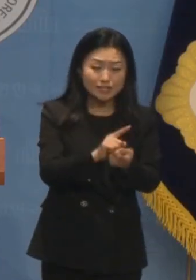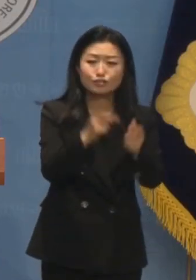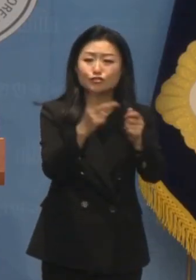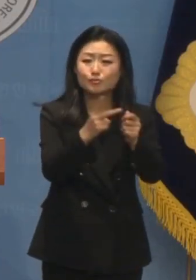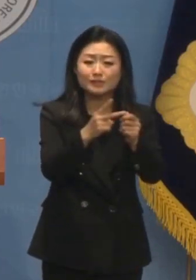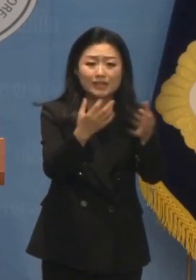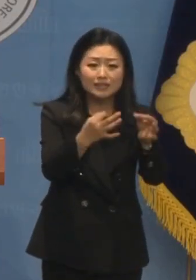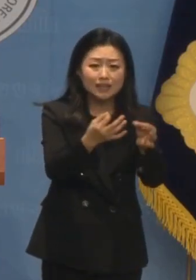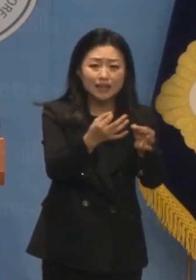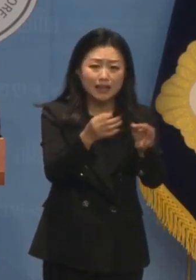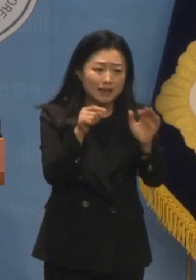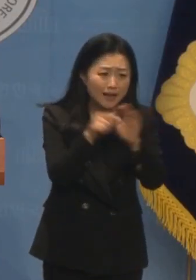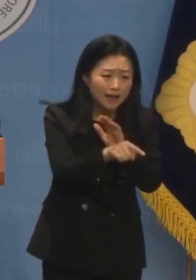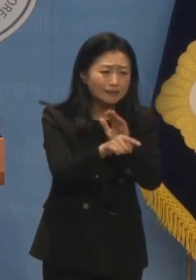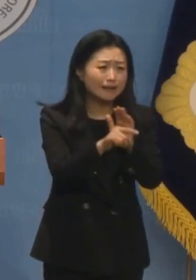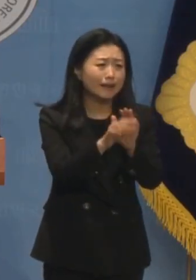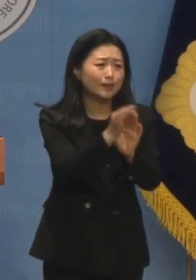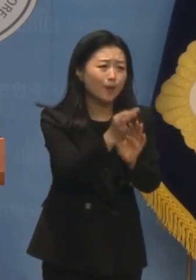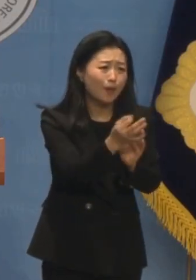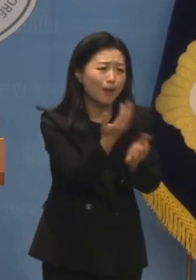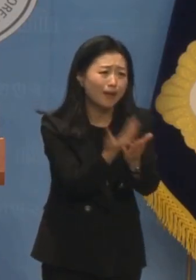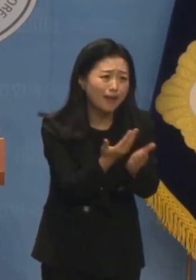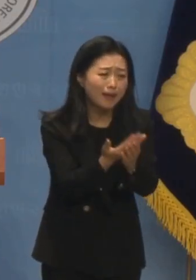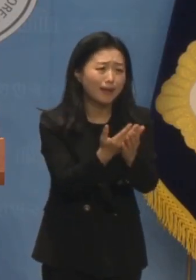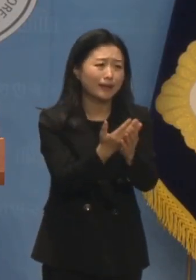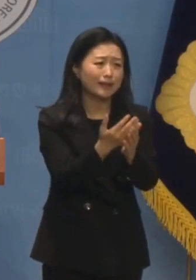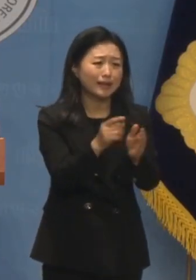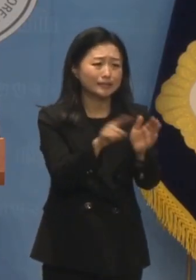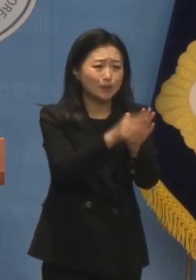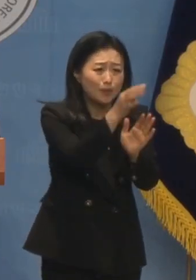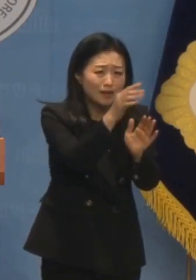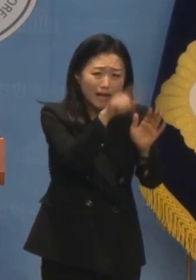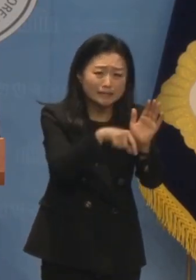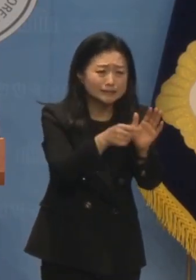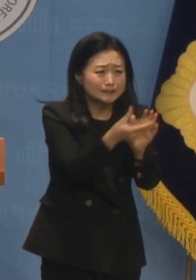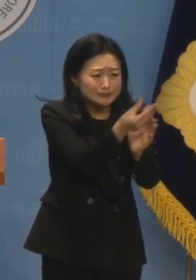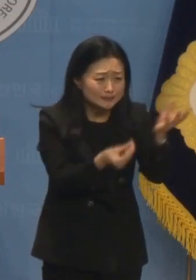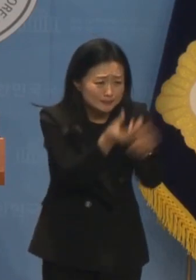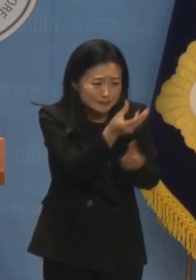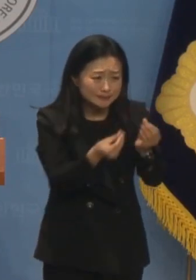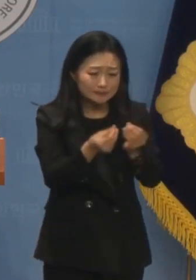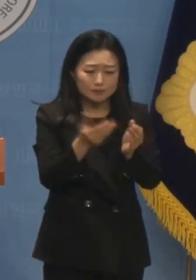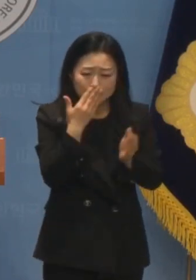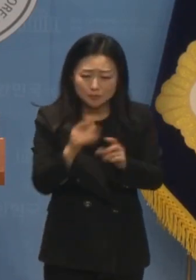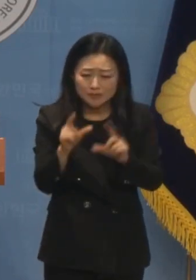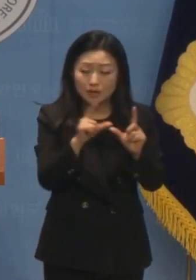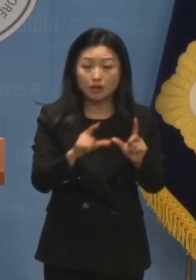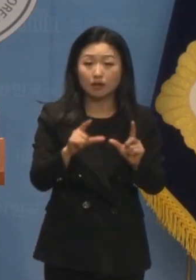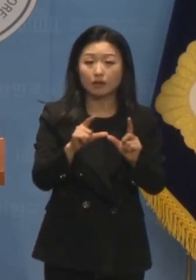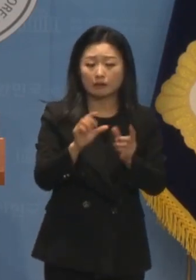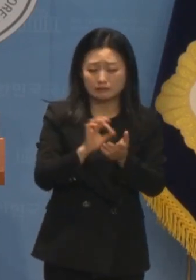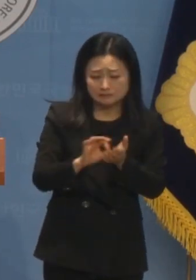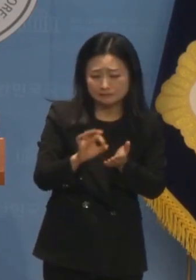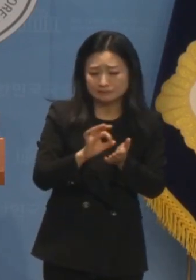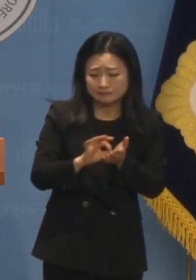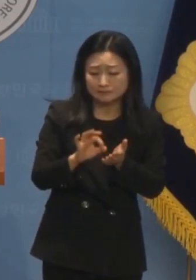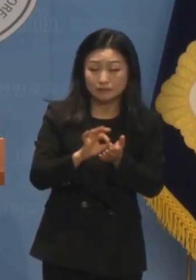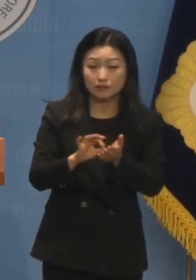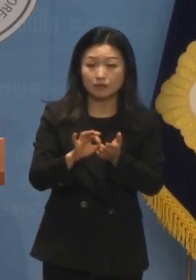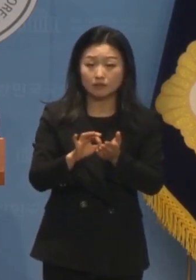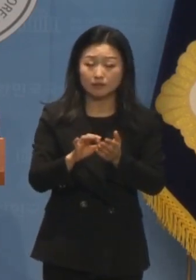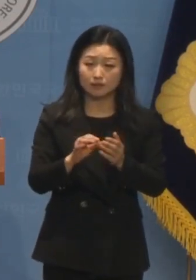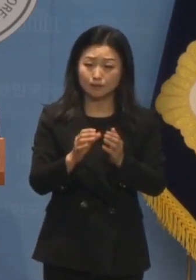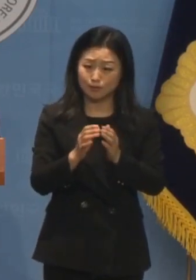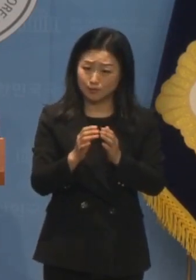금융으로 달려가 돈을 빌려서 겨우 생계를 유지해야 하는 우리 서민들은 도대체 어느 나라